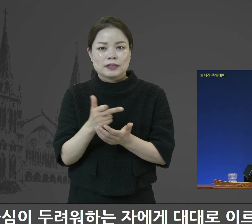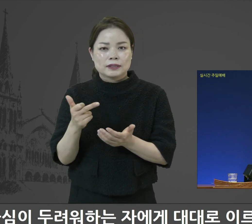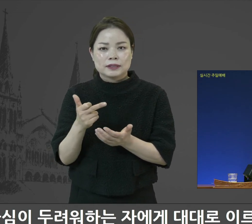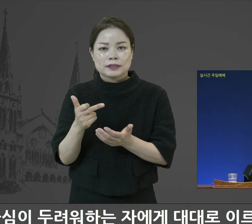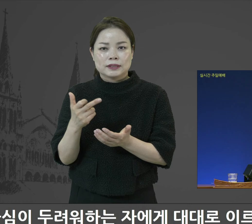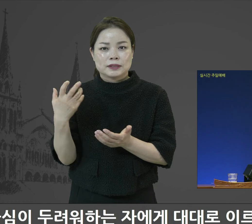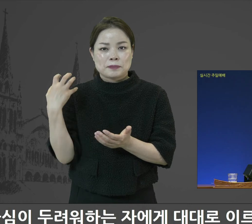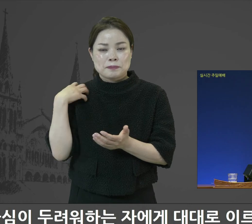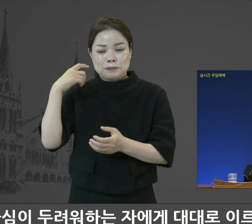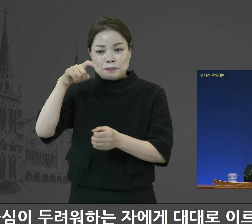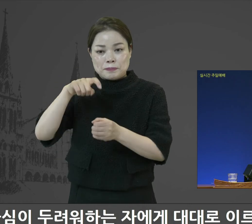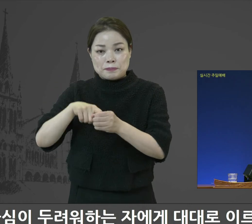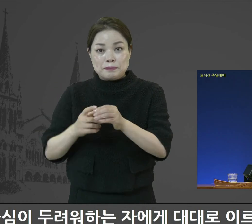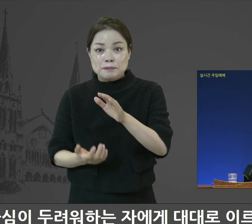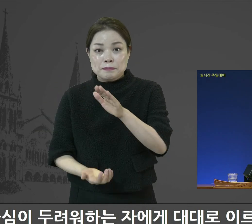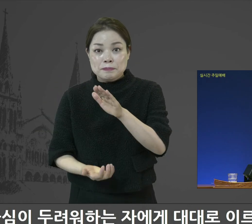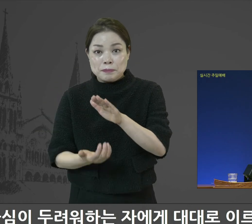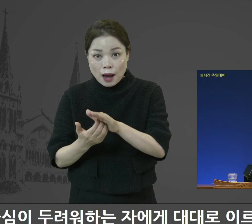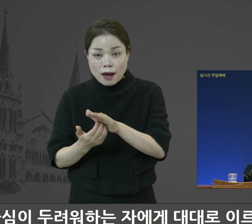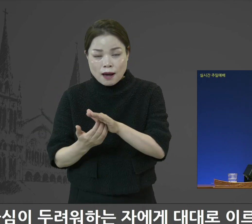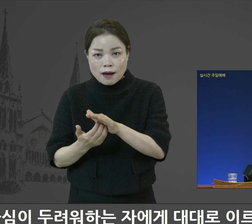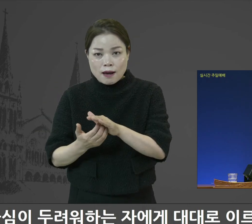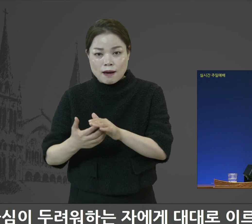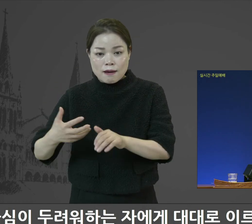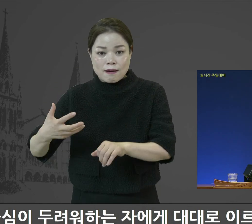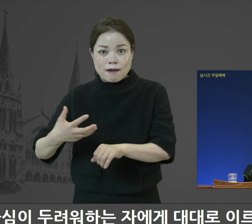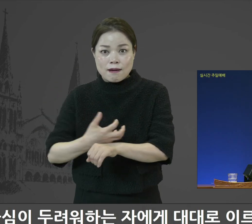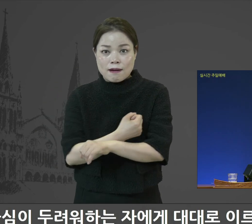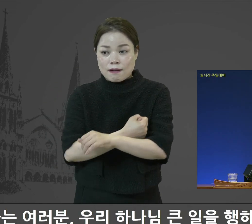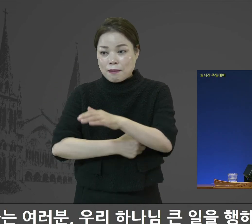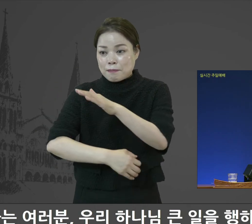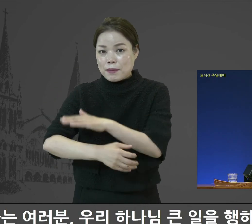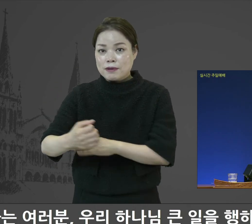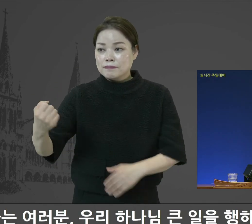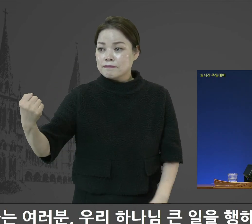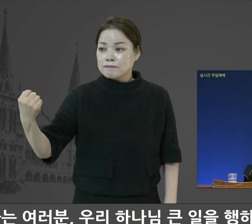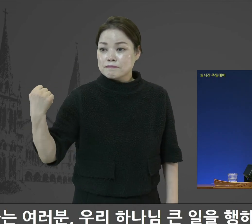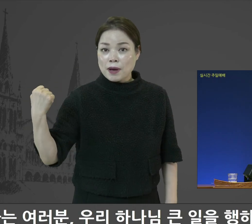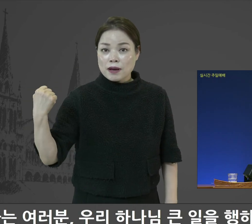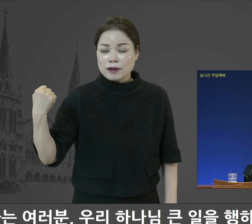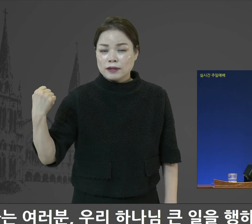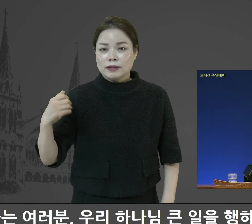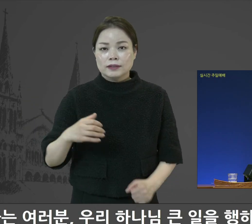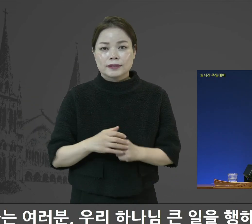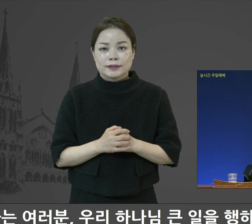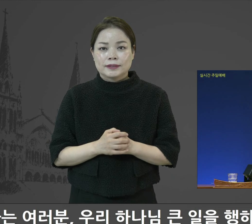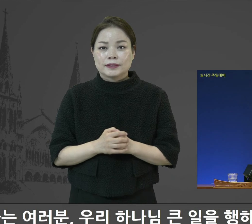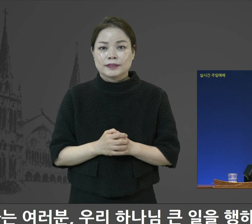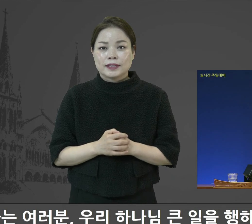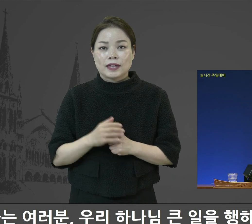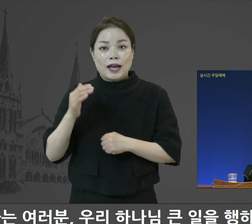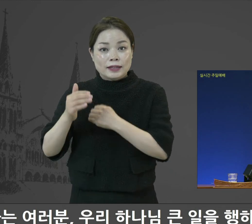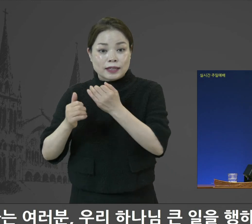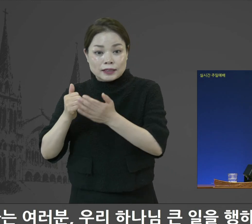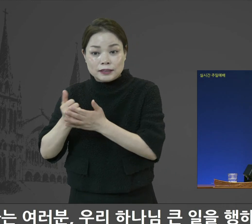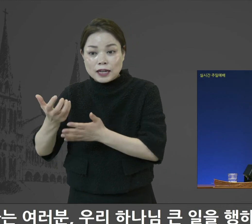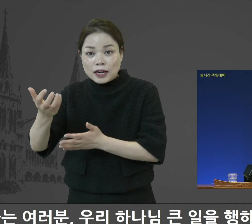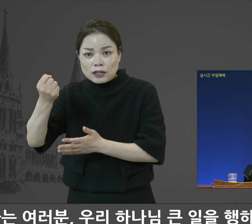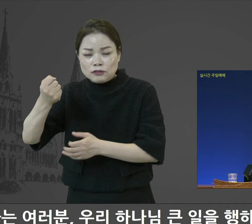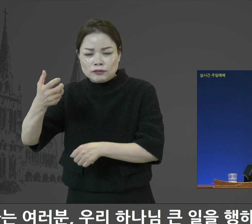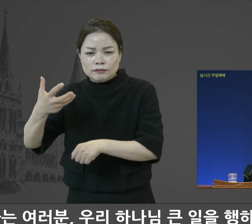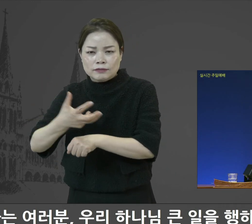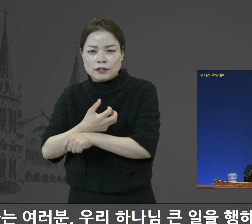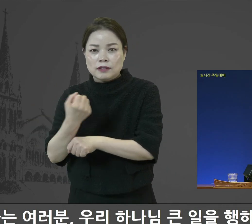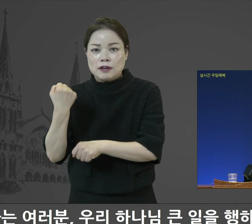행하시죠. 강한 팔 갖고 계십니다. 하나님이 행하신 큰 일이 참 좋습니다. 우리 하나님 갖고 계신 강한 팔